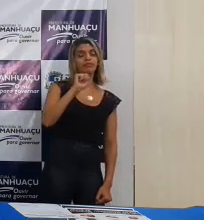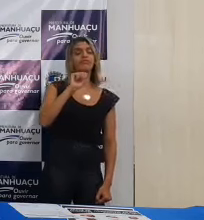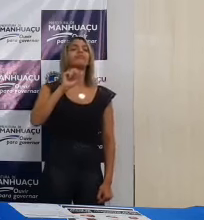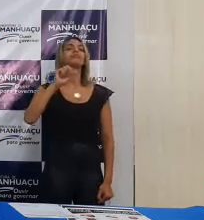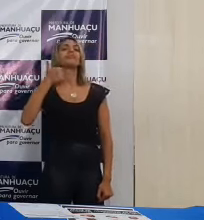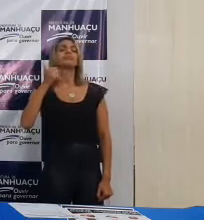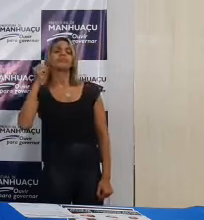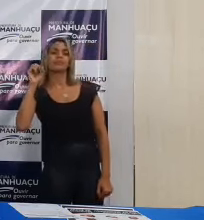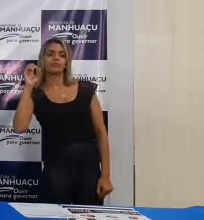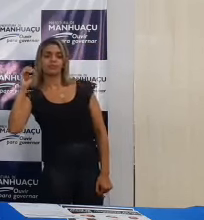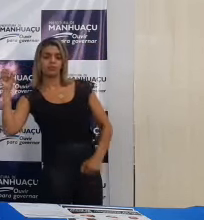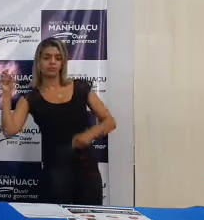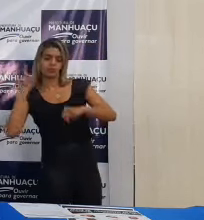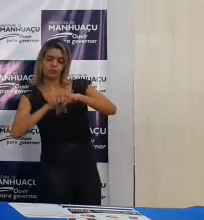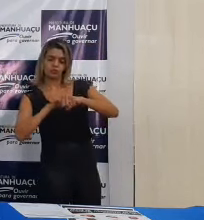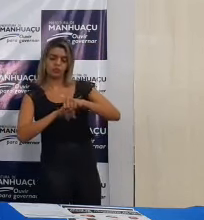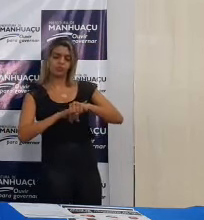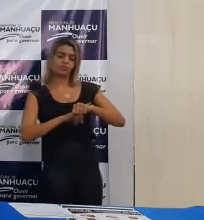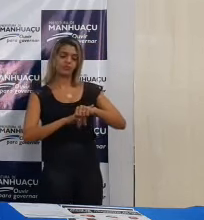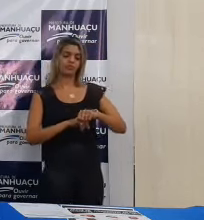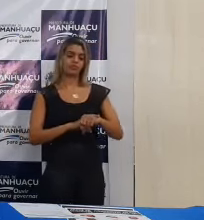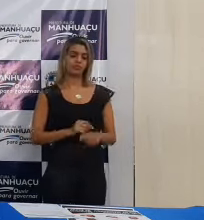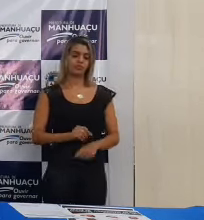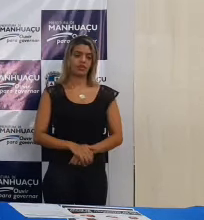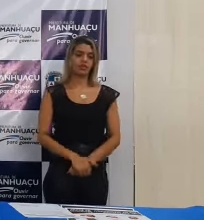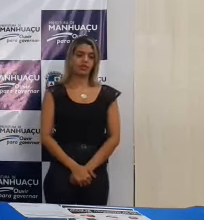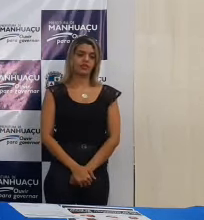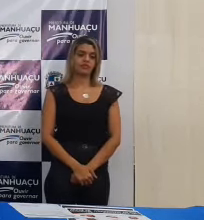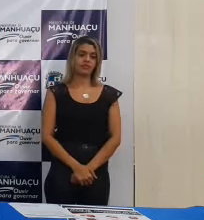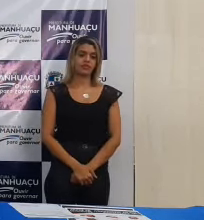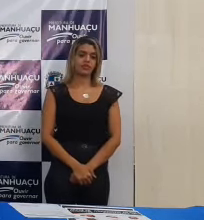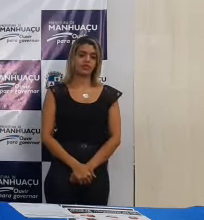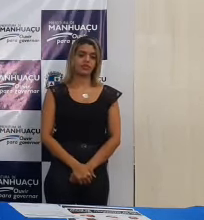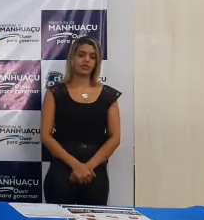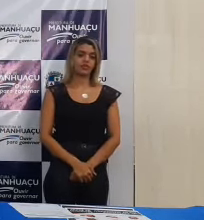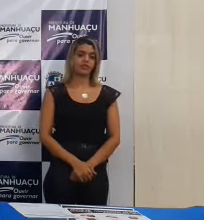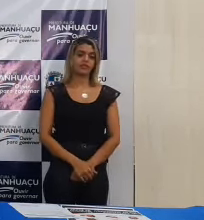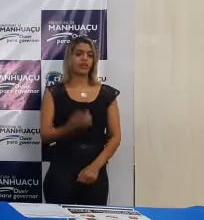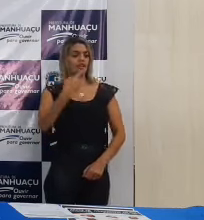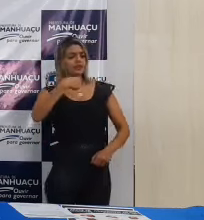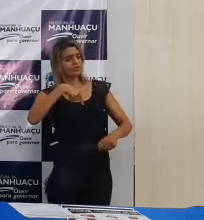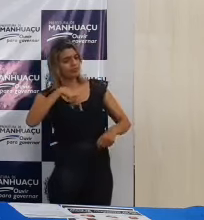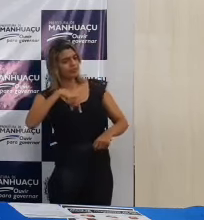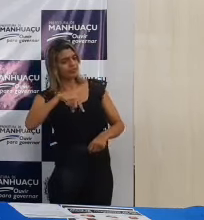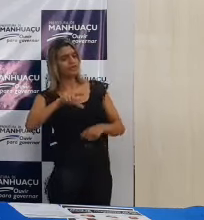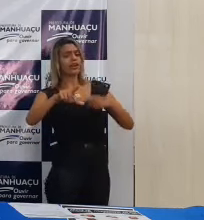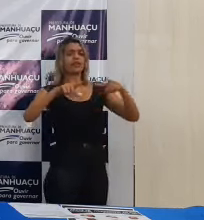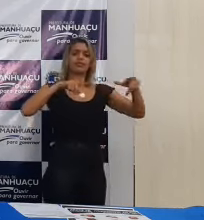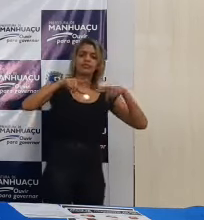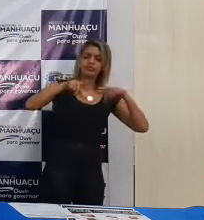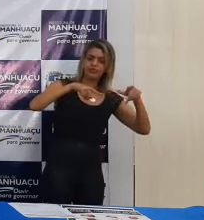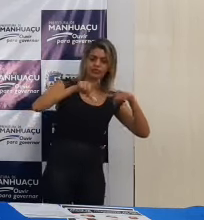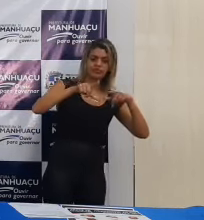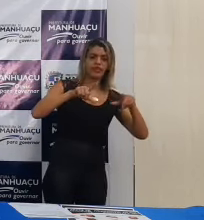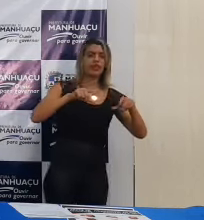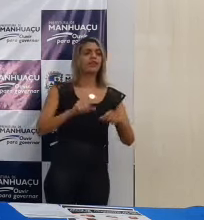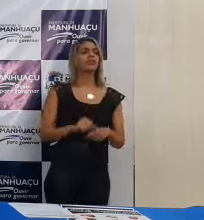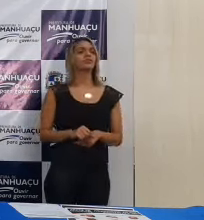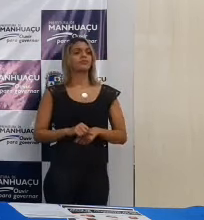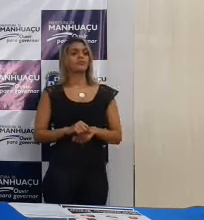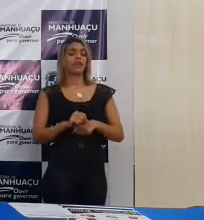UTI. Então, esse é o nosso objetivo. Deixar as pessoas circularem, ter o convívio e o comércio trabalhar.